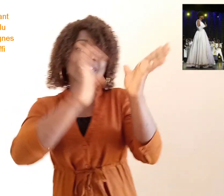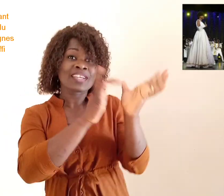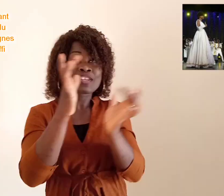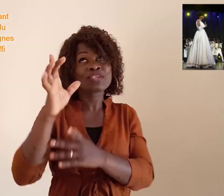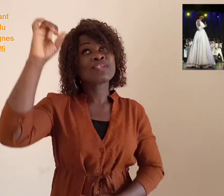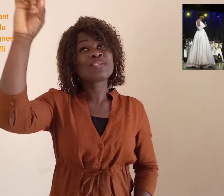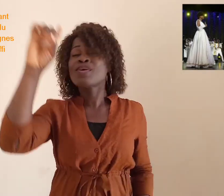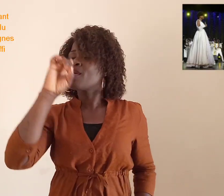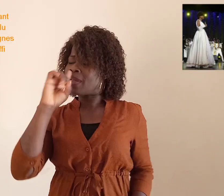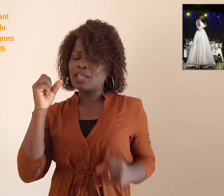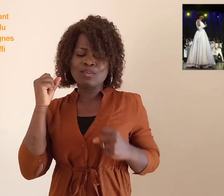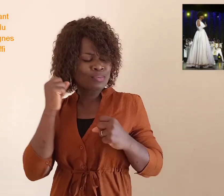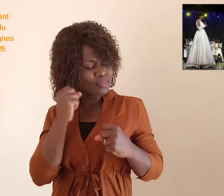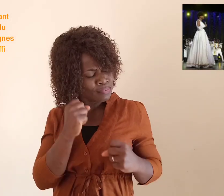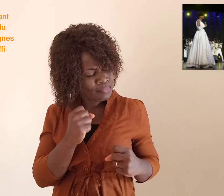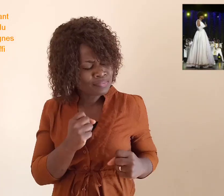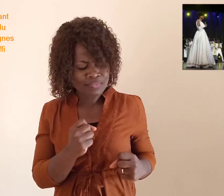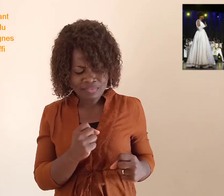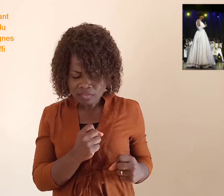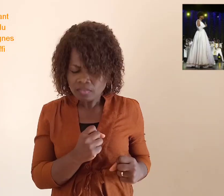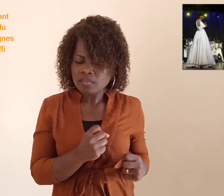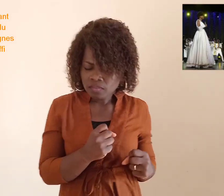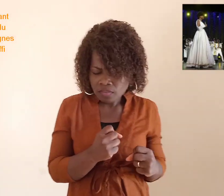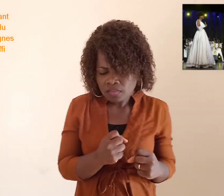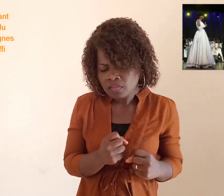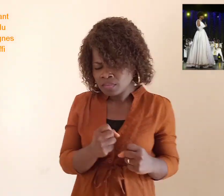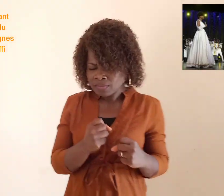Jésus, tu es puissant